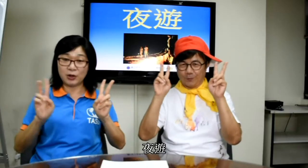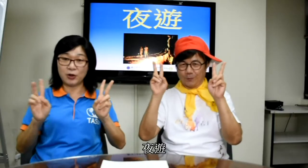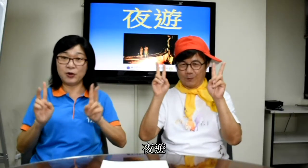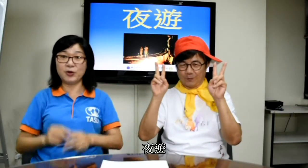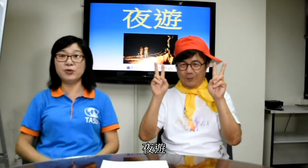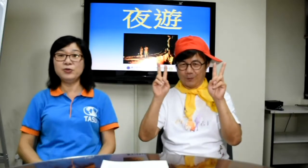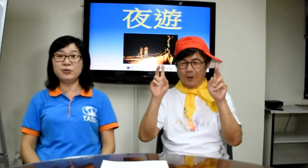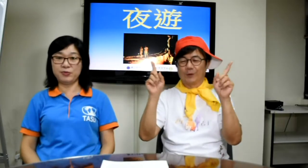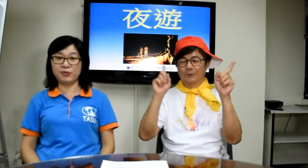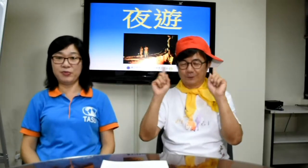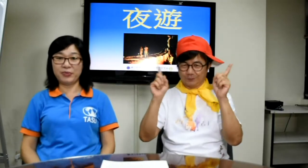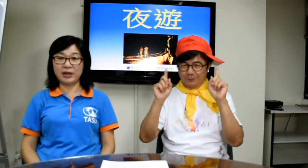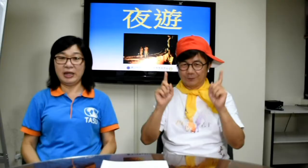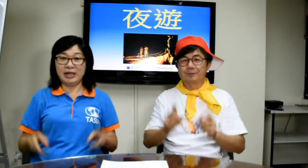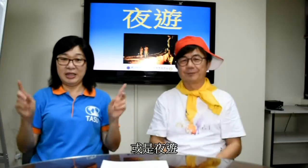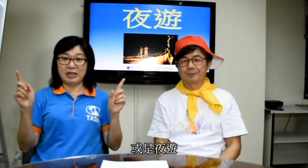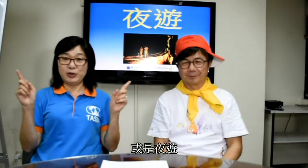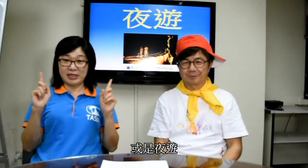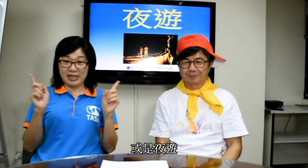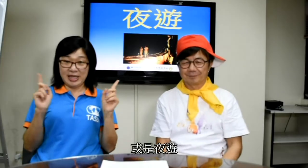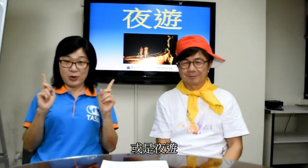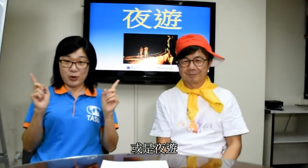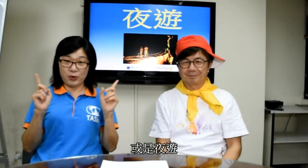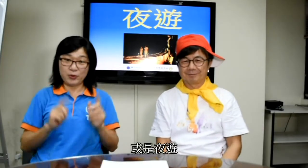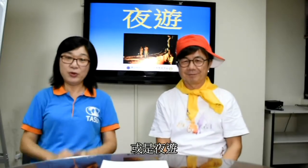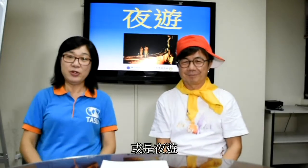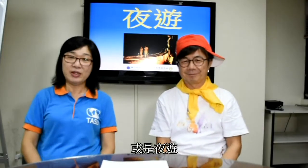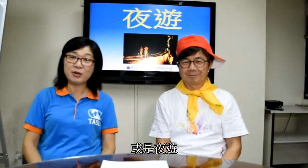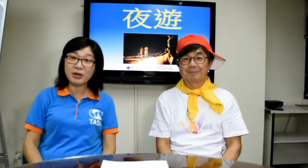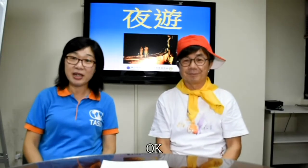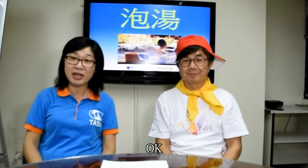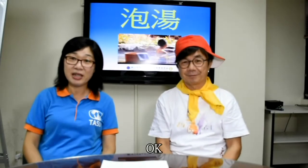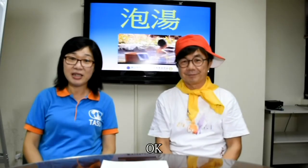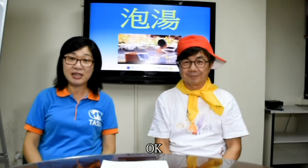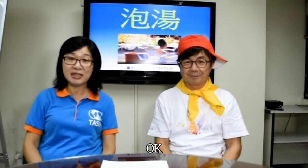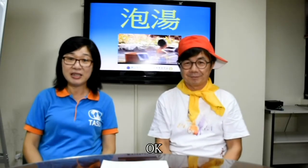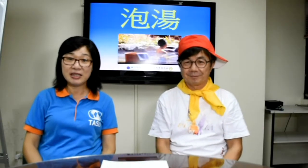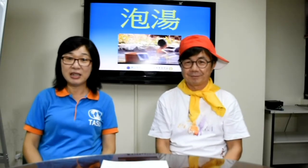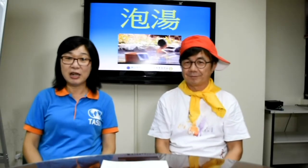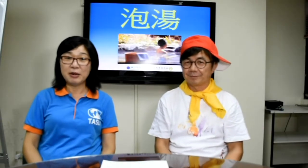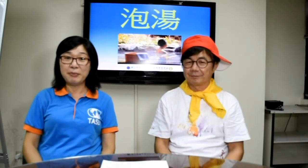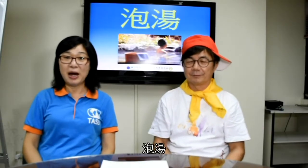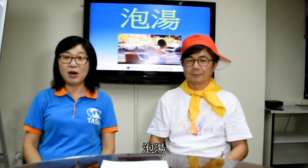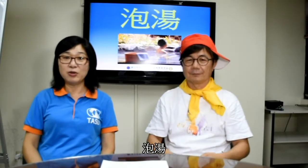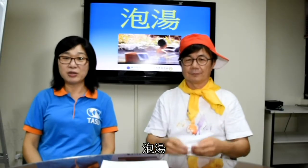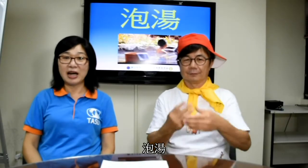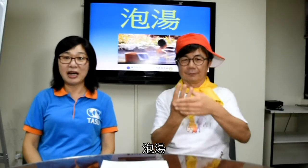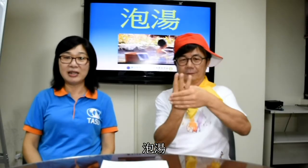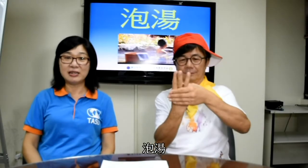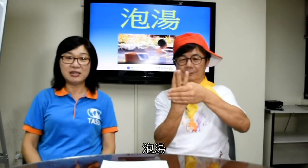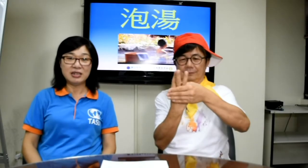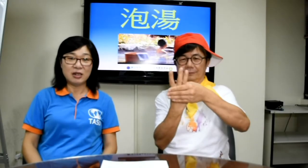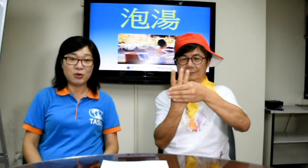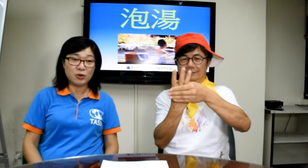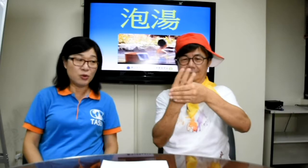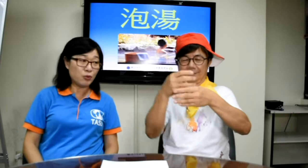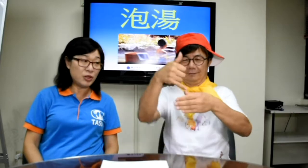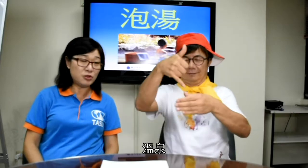游，或是夜游 ，OK， 泡汤，温